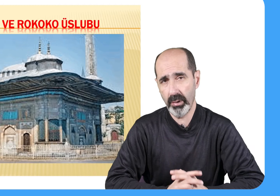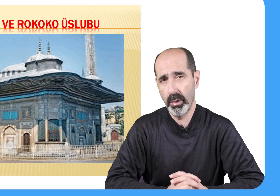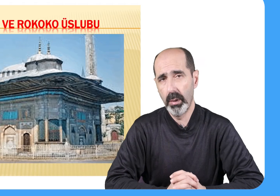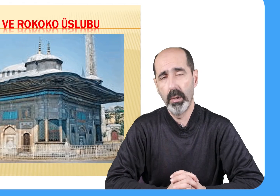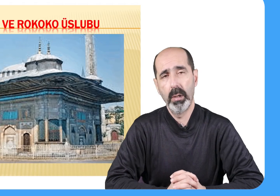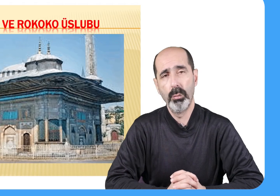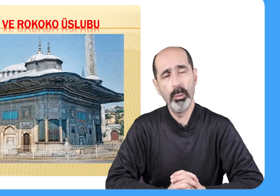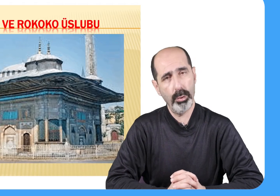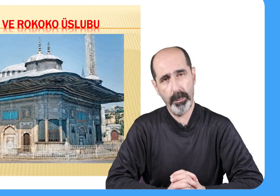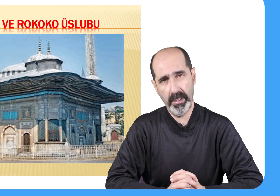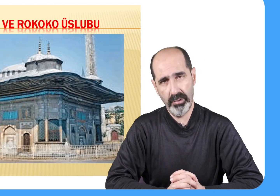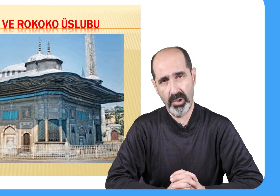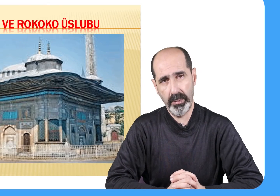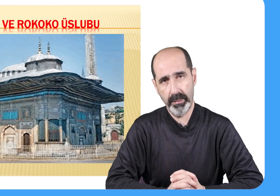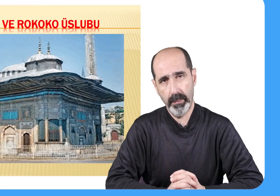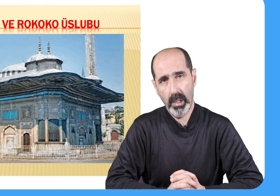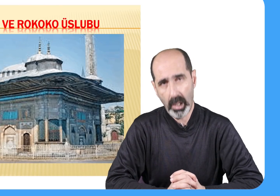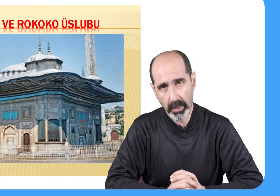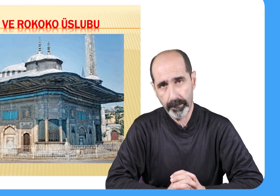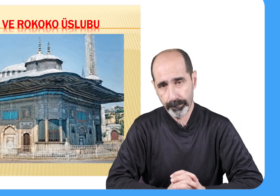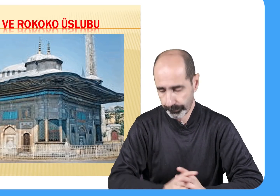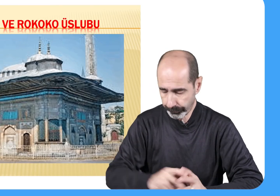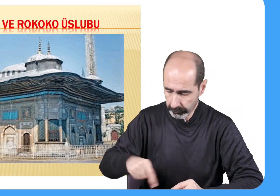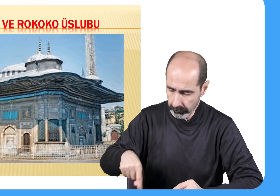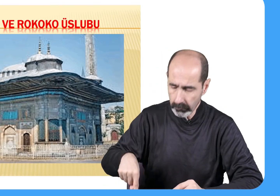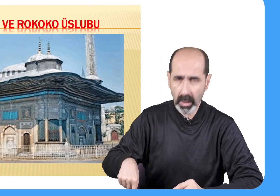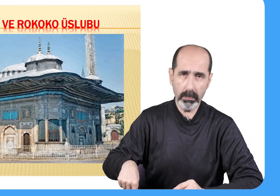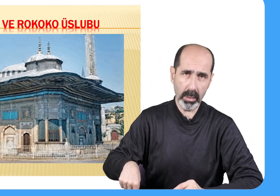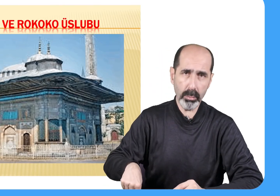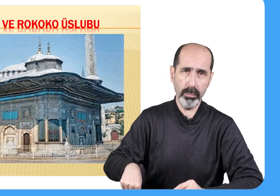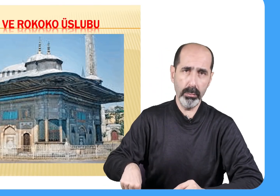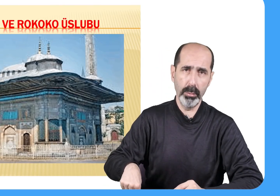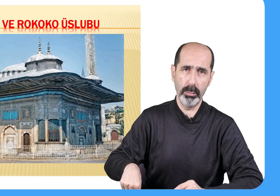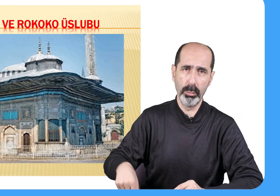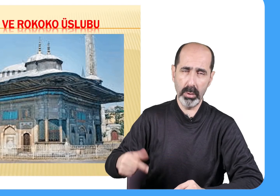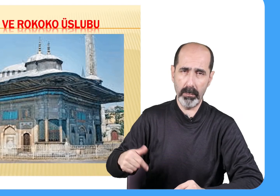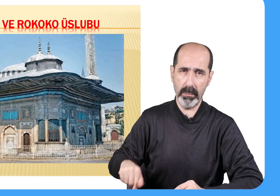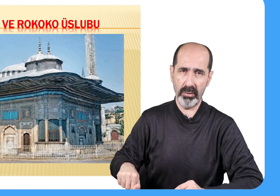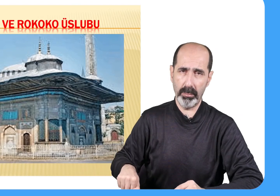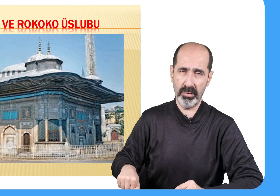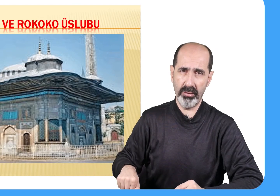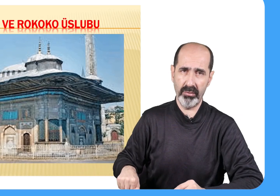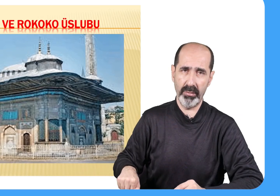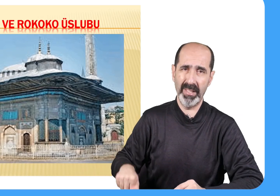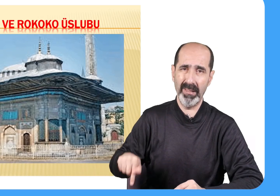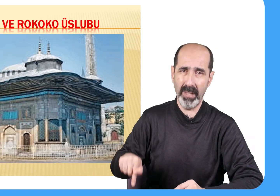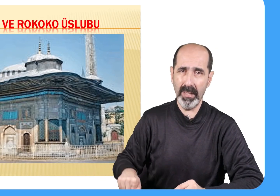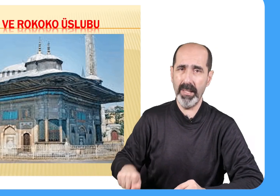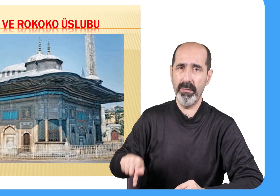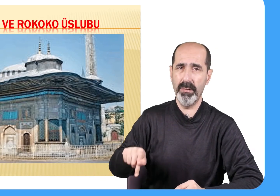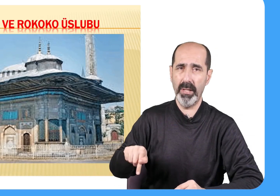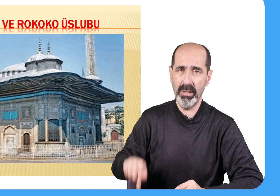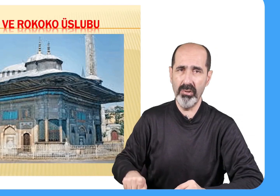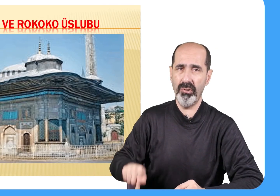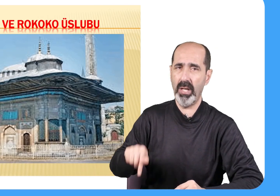yapımına başlanacak Nuruosmaniye Camii dir ama Barok üslubunun uygulanmaya başlaması çerçevesinde